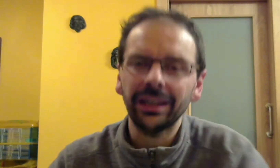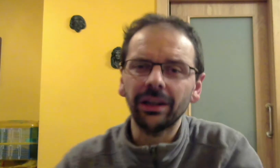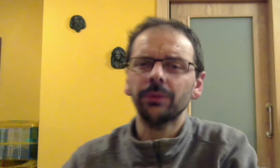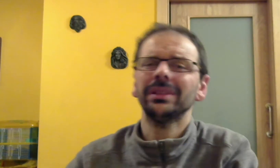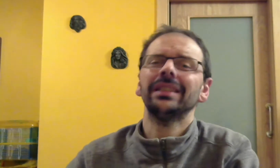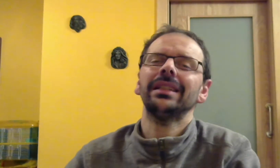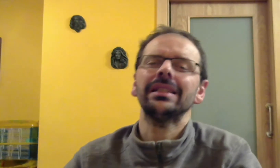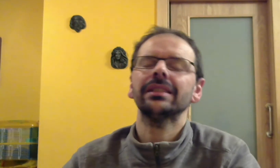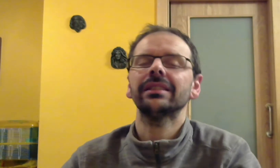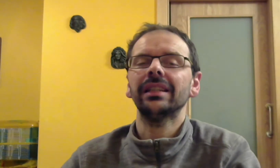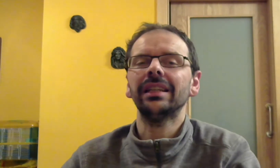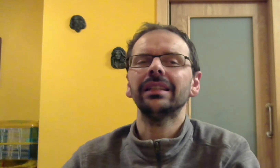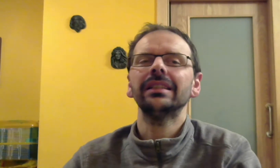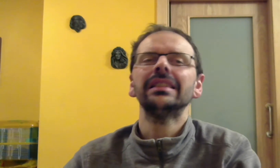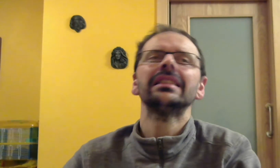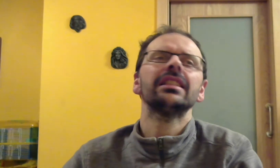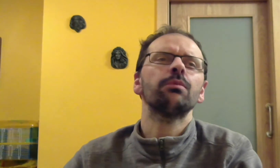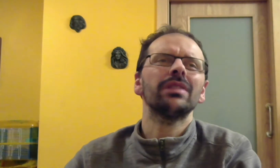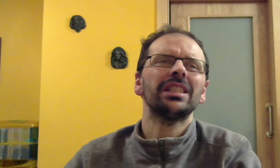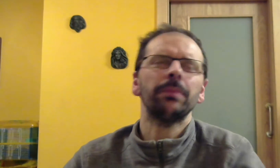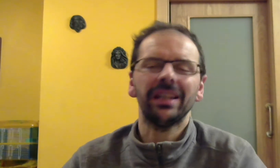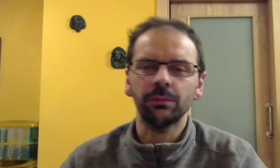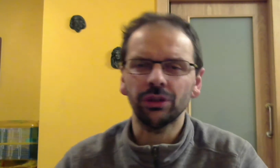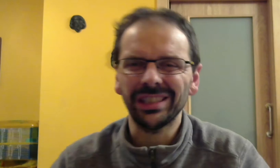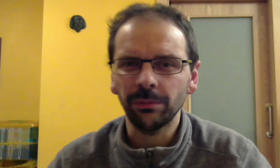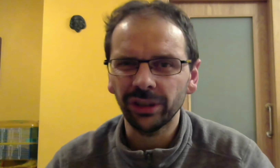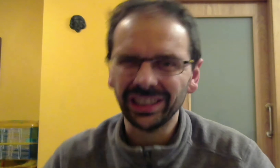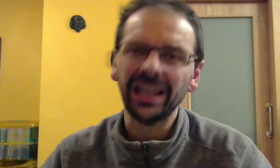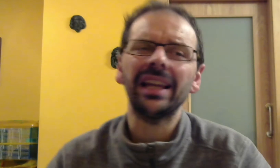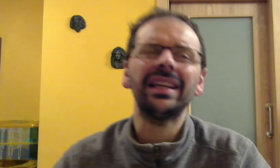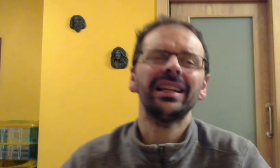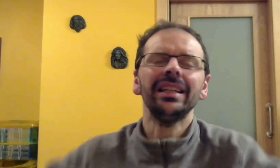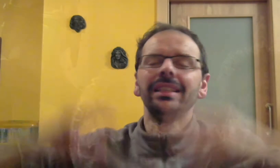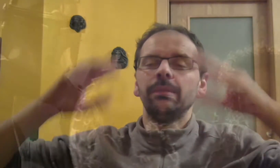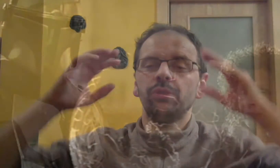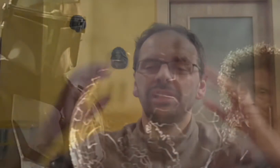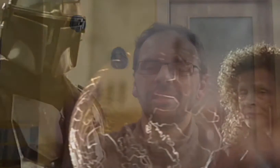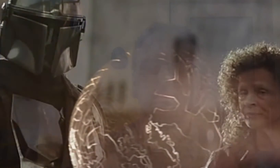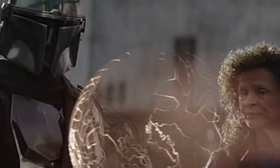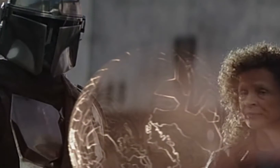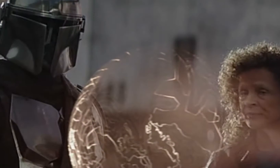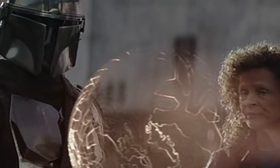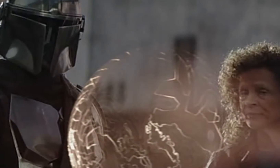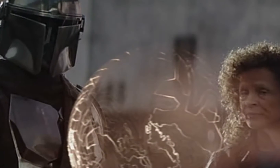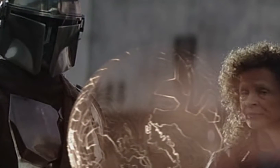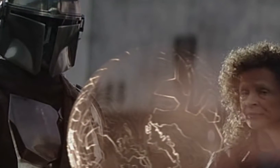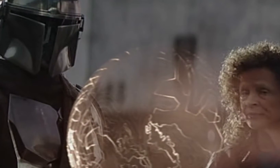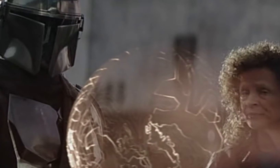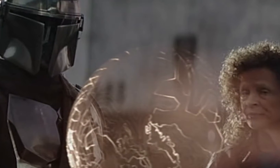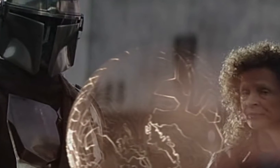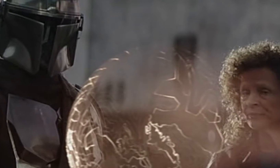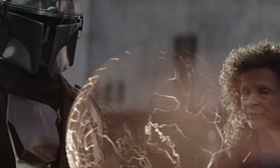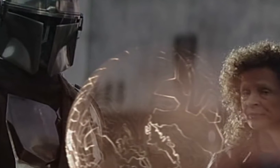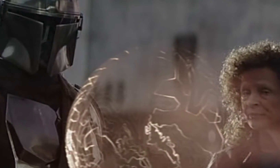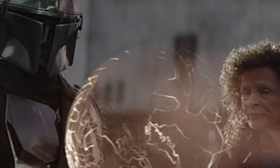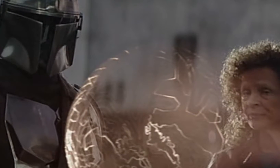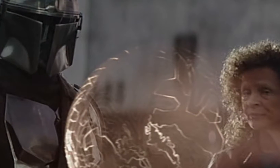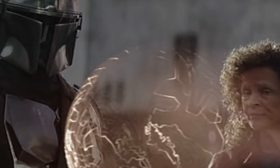la cuenta atrás, ¿eh? Después de esperar muchísimo el tráiler, de muchísimos rumores, durante todo el verano,